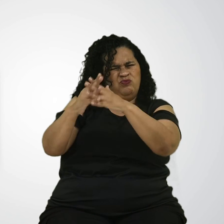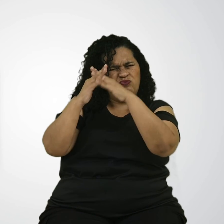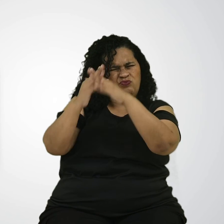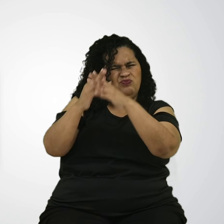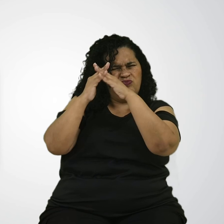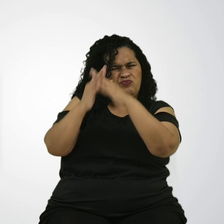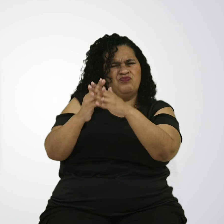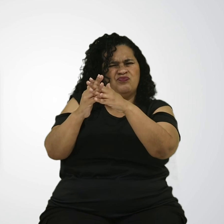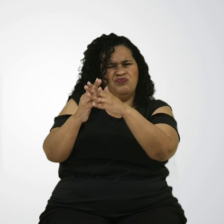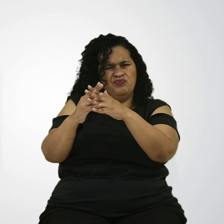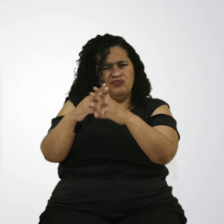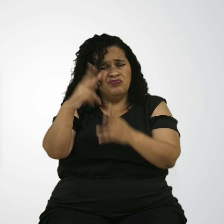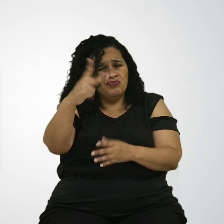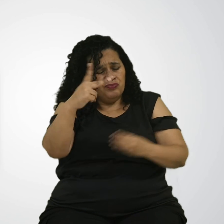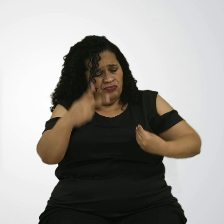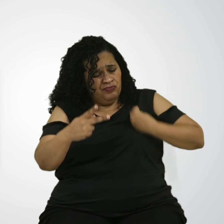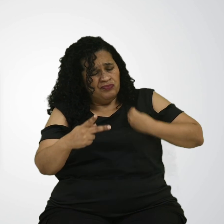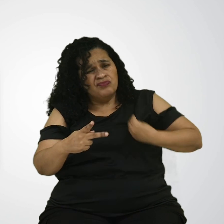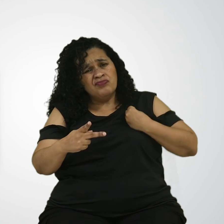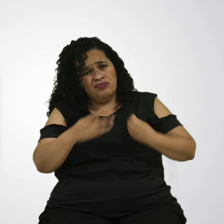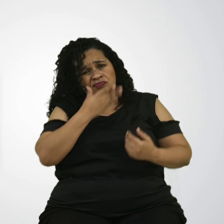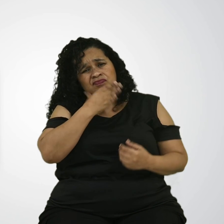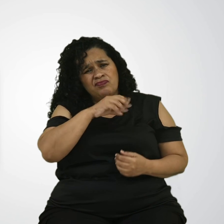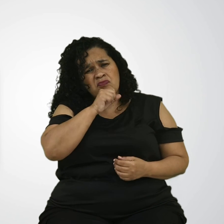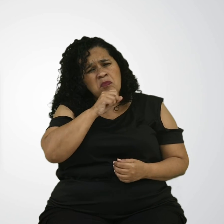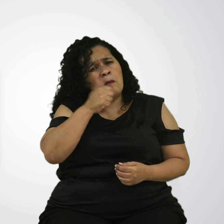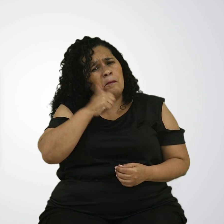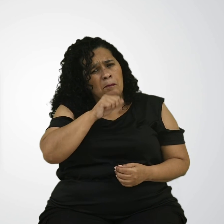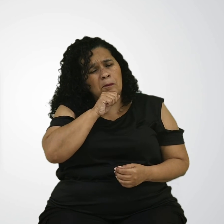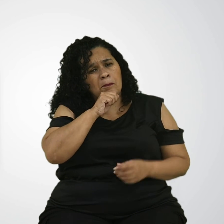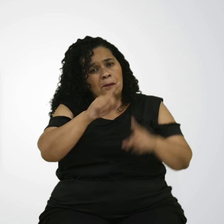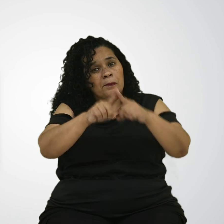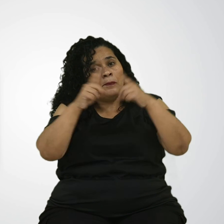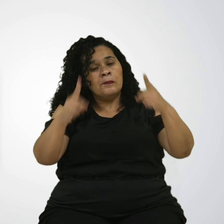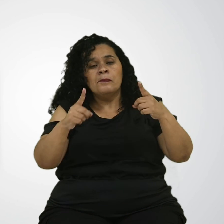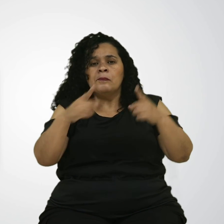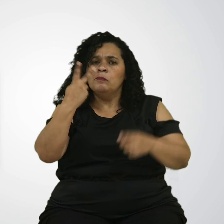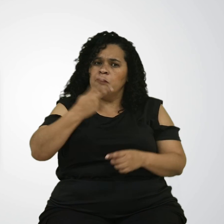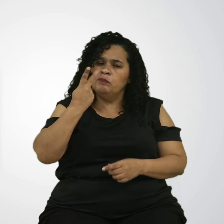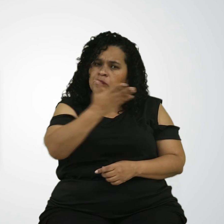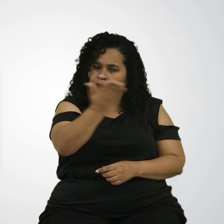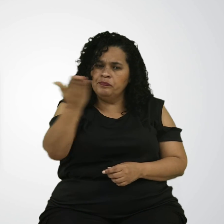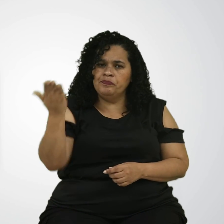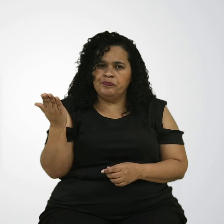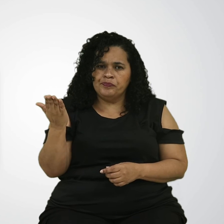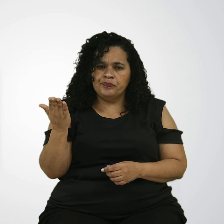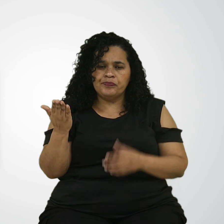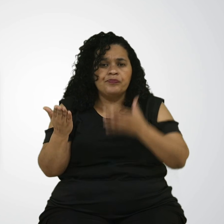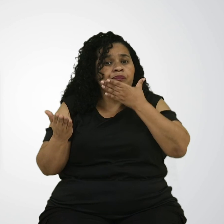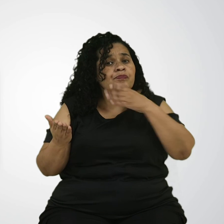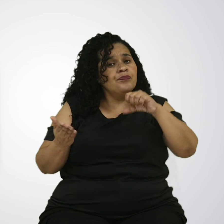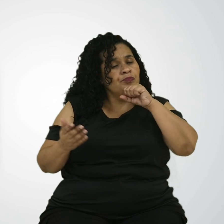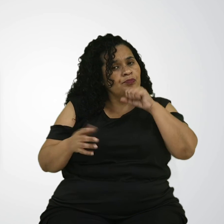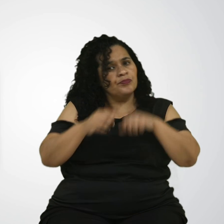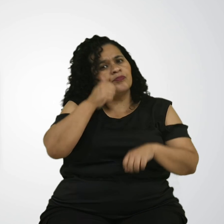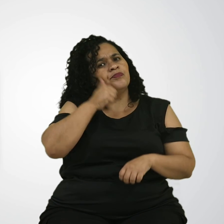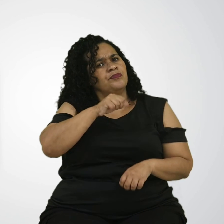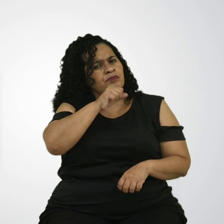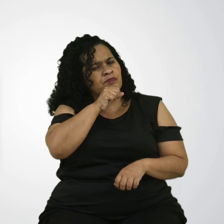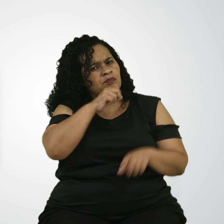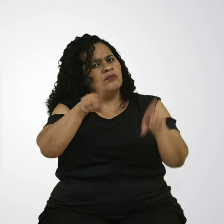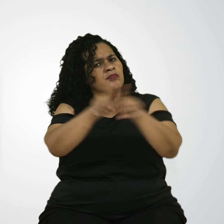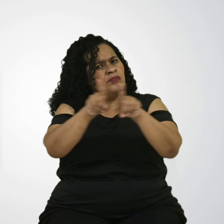tido no seu relacionamento com os seus pais. E eu quero desafiar você, pai e mãe, a assumir a sua posição